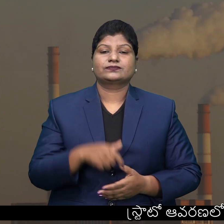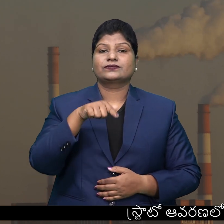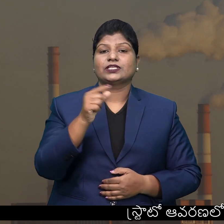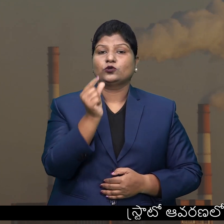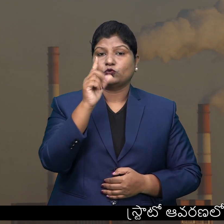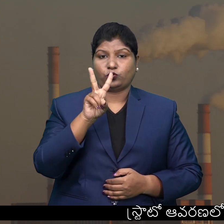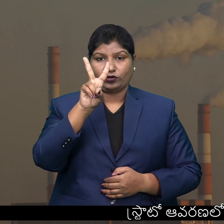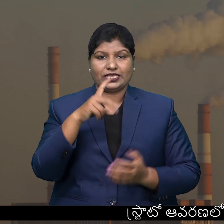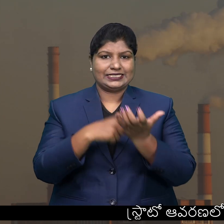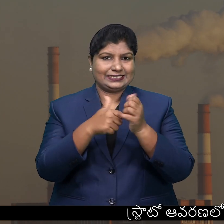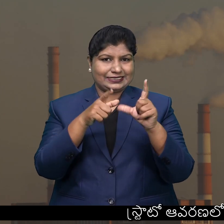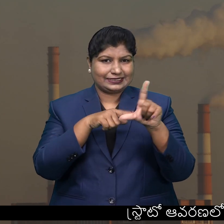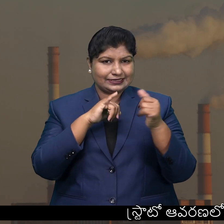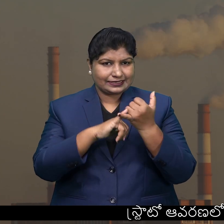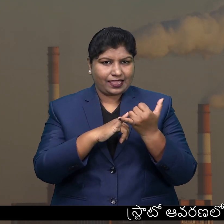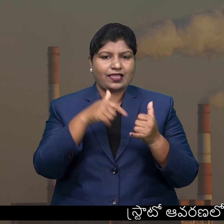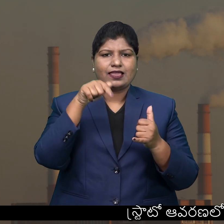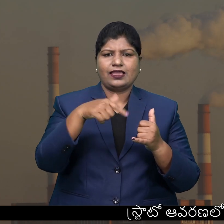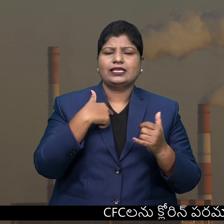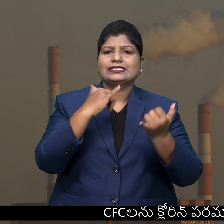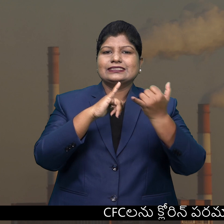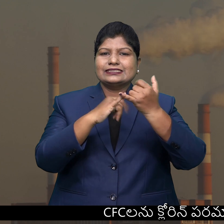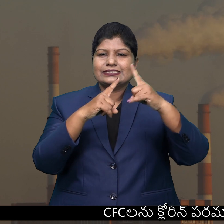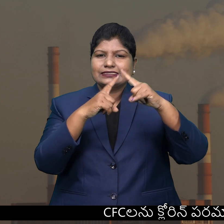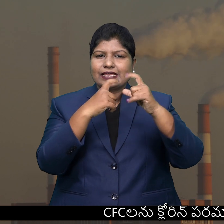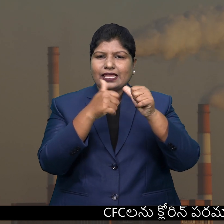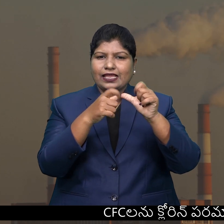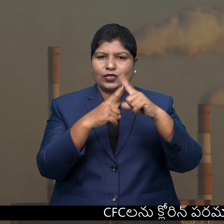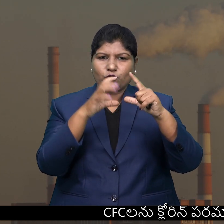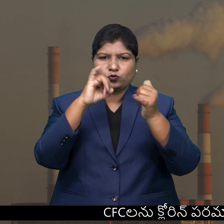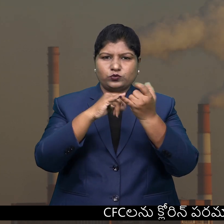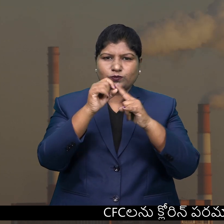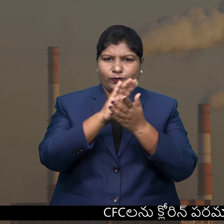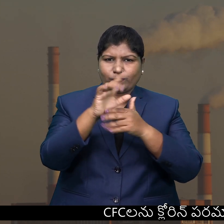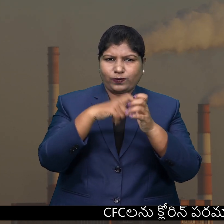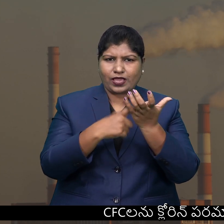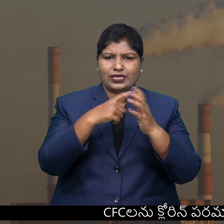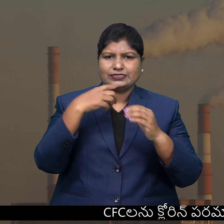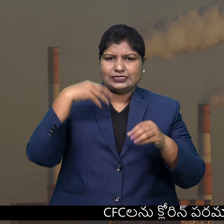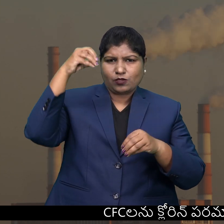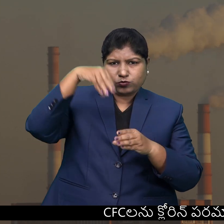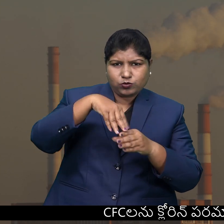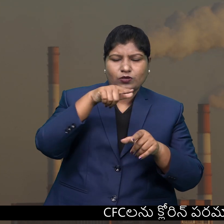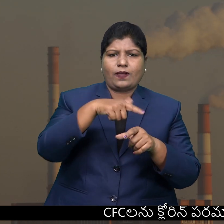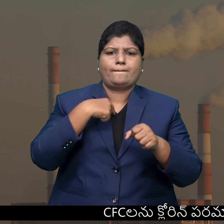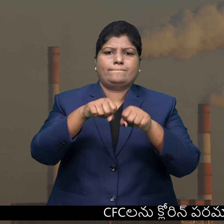స్ట్రాటో ఆవరణలోని అతినీలలోహిత కిరణాలు సిఎఫ్సిలను క్లోరిన్ పరమాణువులుగా విచ్ఛిన్నం